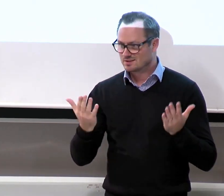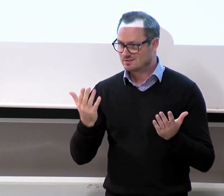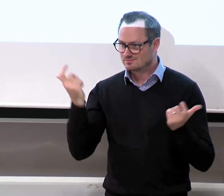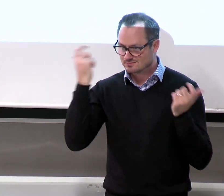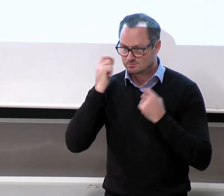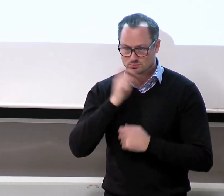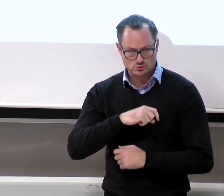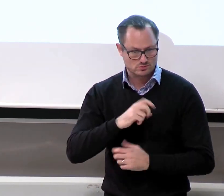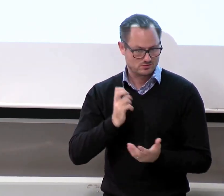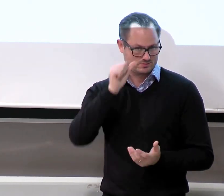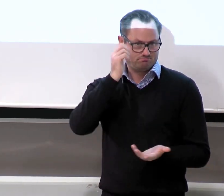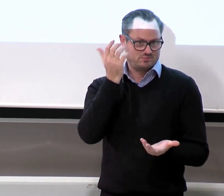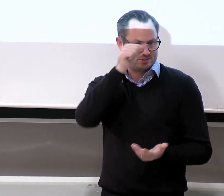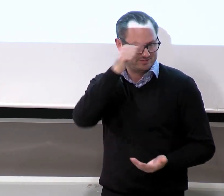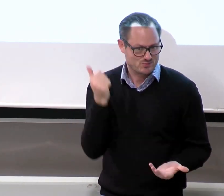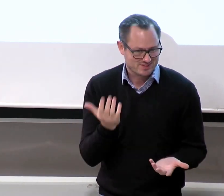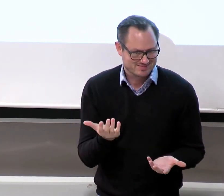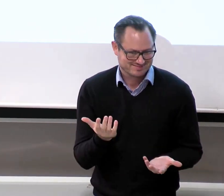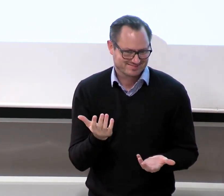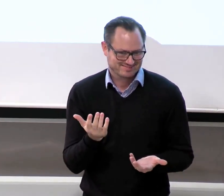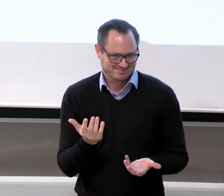Och det är ju väldigt svårt att lära sig att prata när man inte hör.